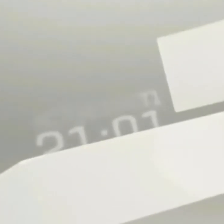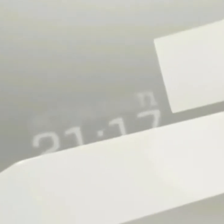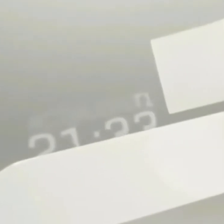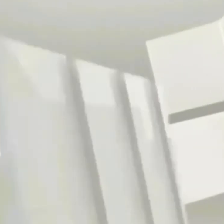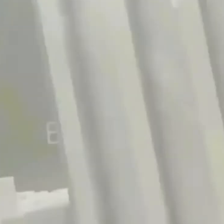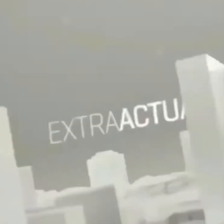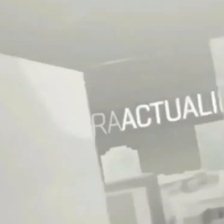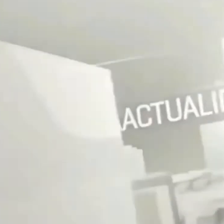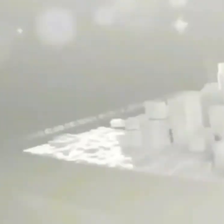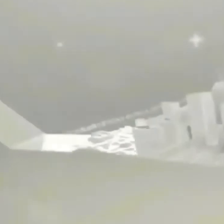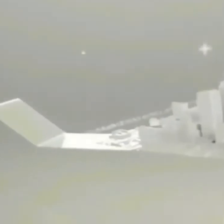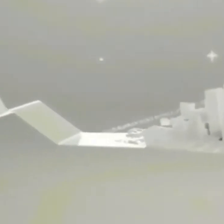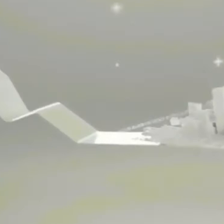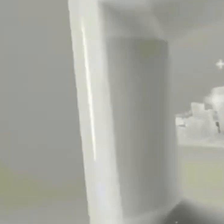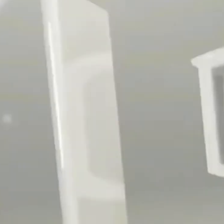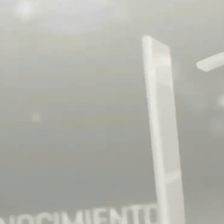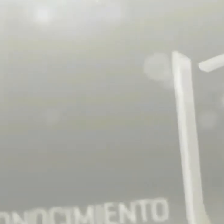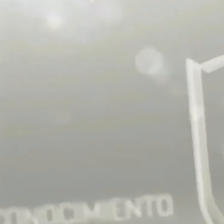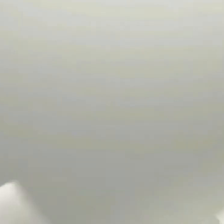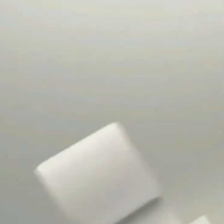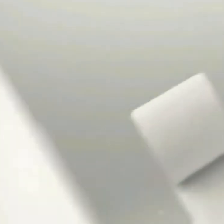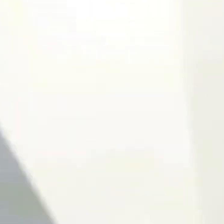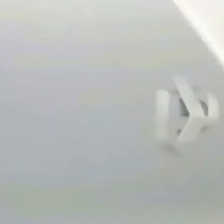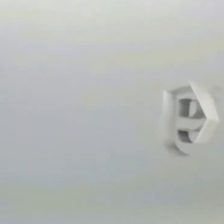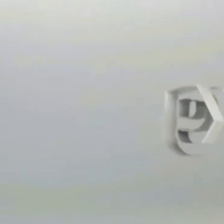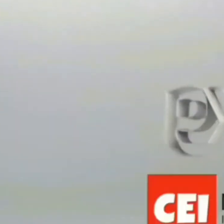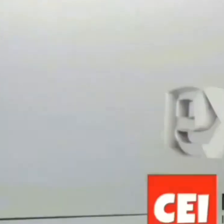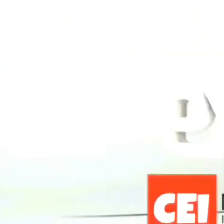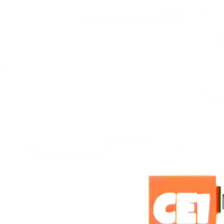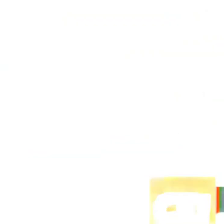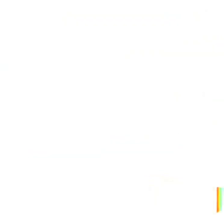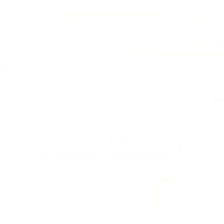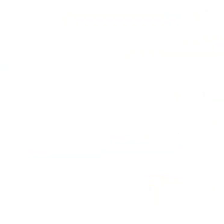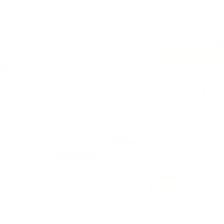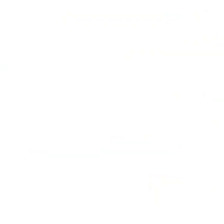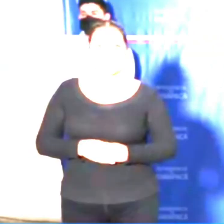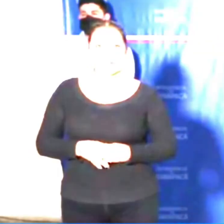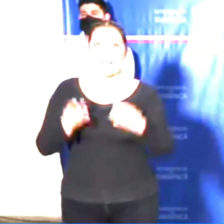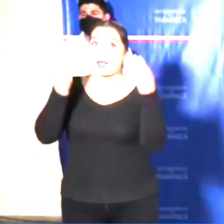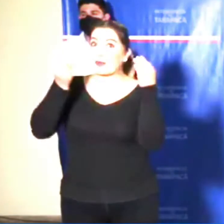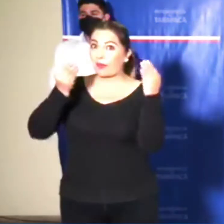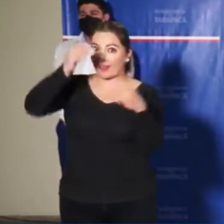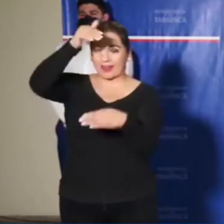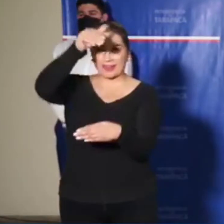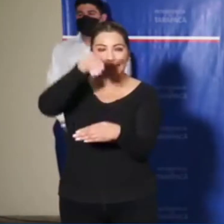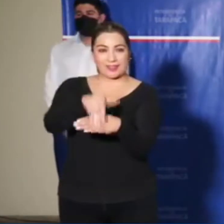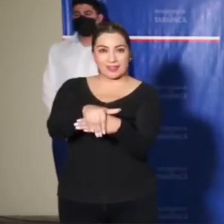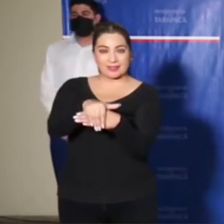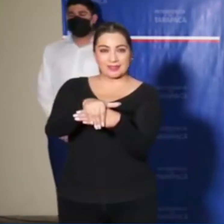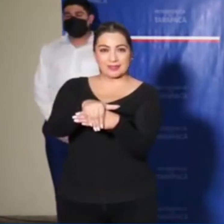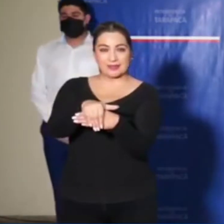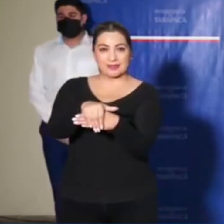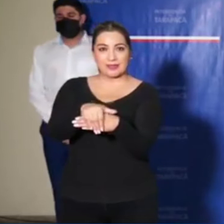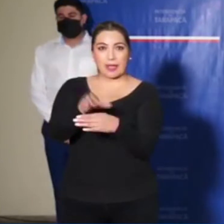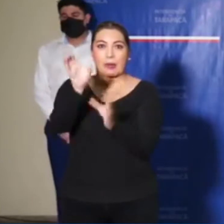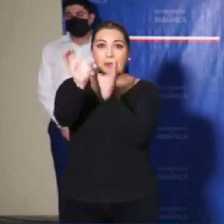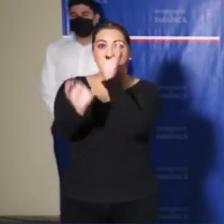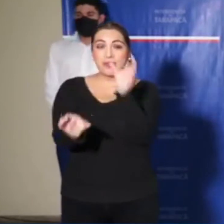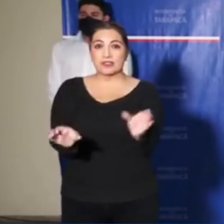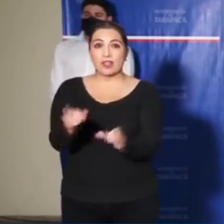Central Emergencias Iquique presenta Extra TCI Noticias. Muy buenas tardes, queridos y